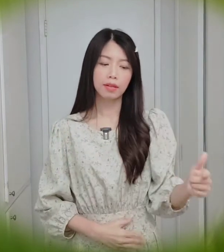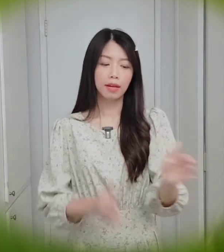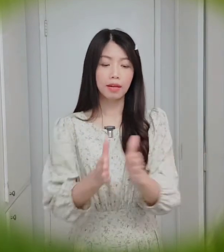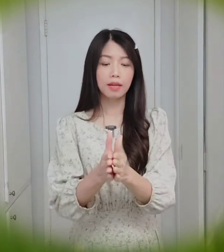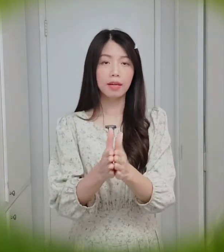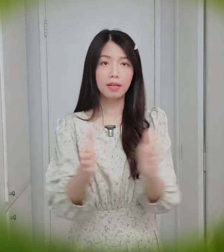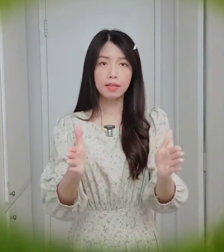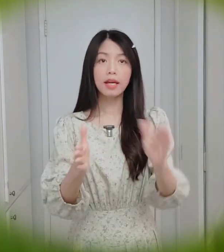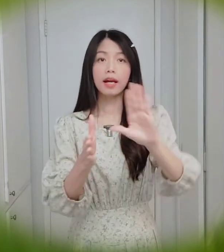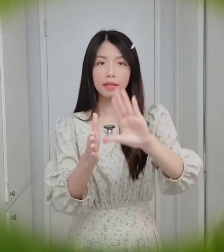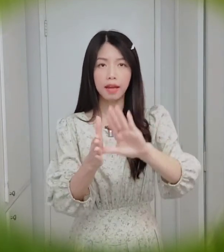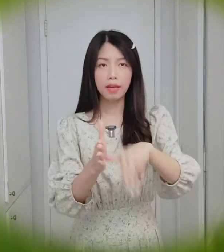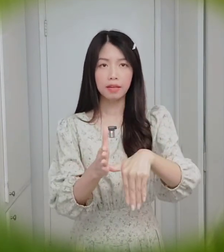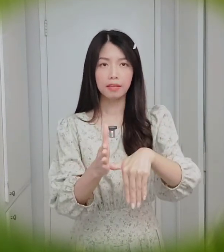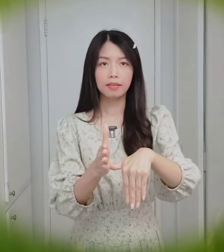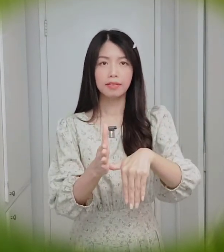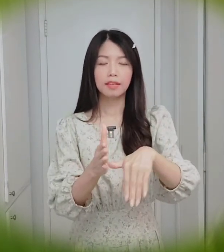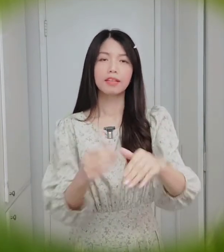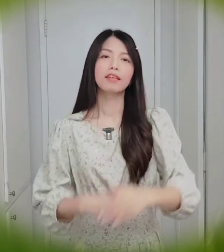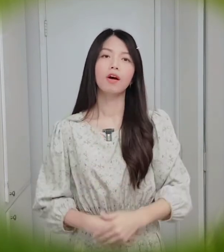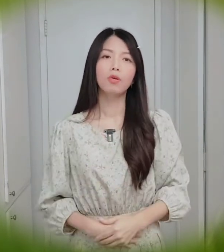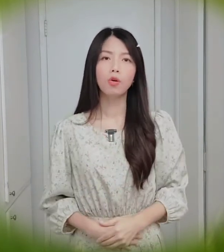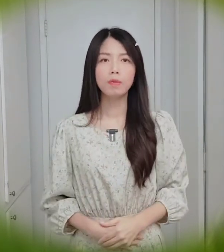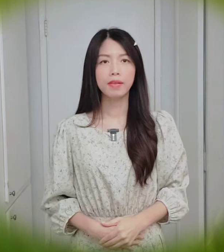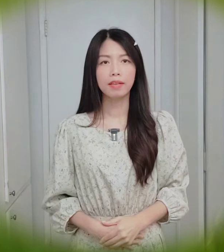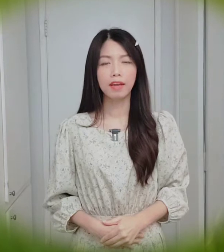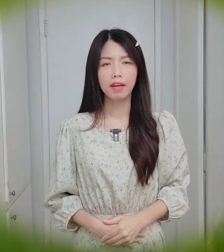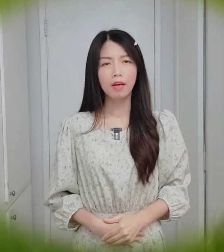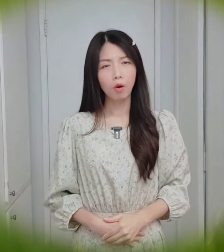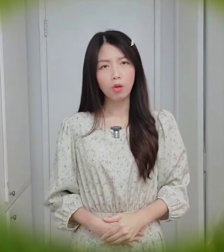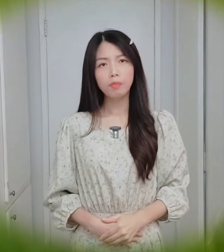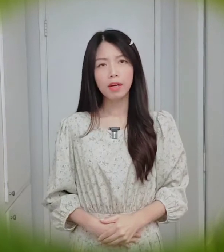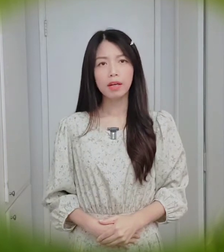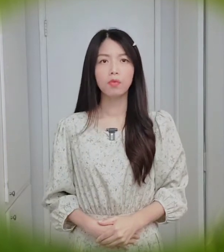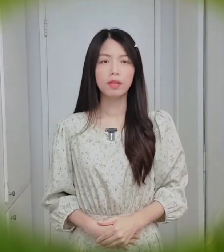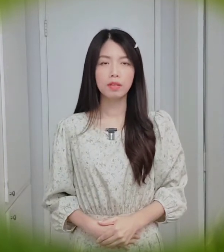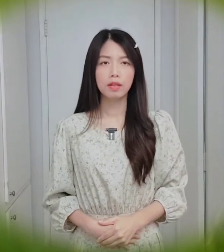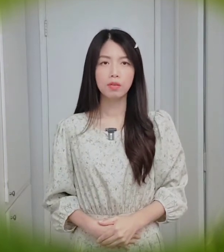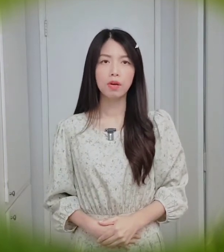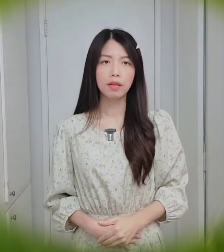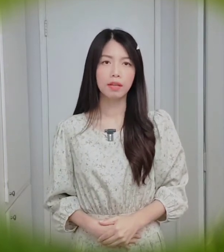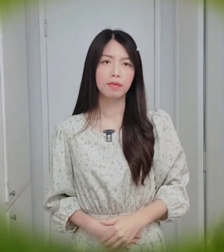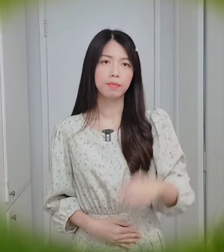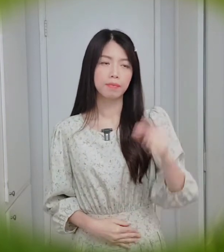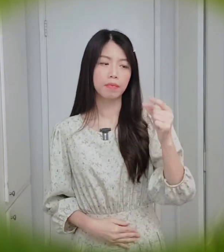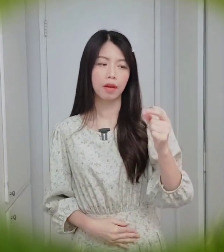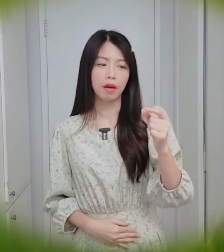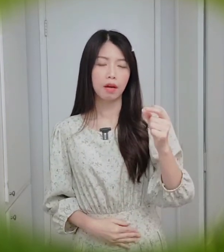하루를 시작할 때, 어려움을 만날 때, 어렵다 라고 한 뜻의